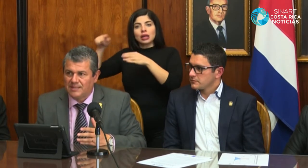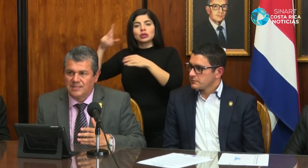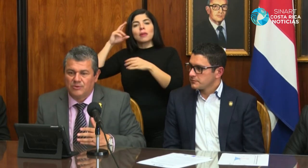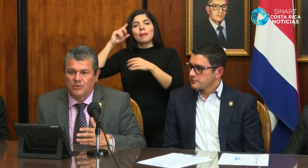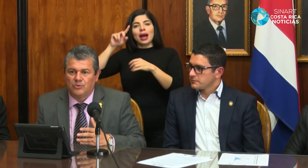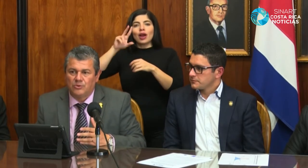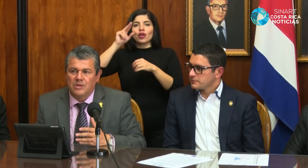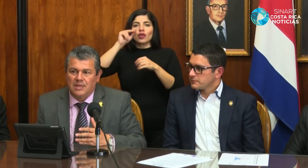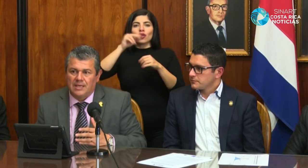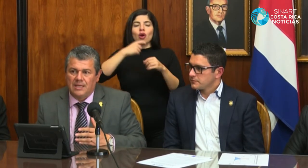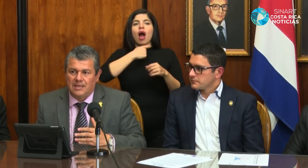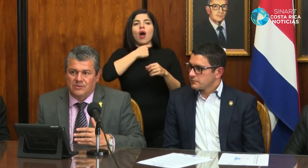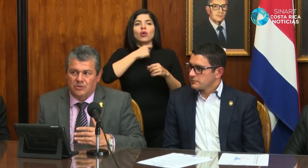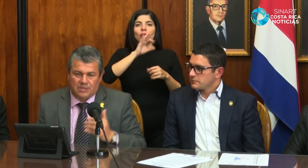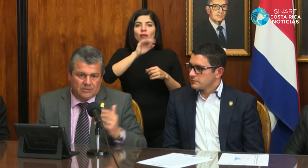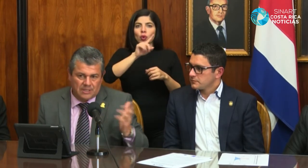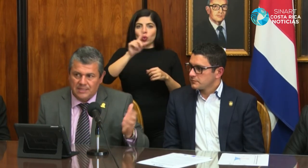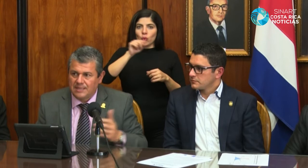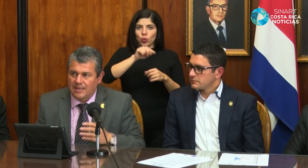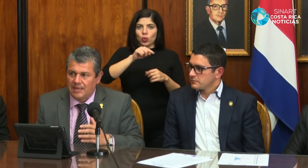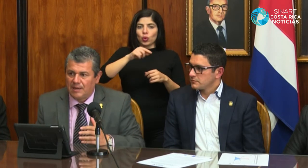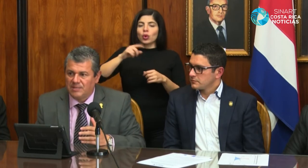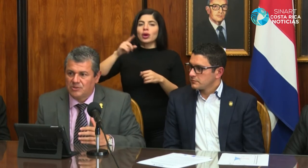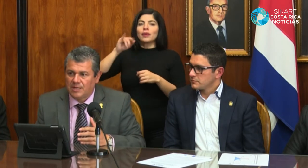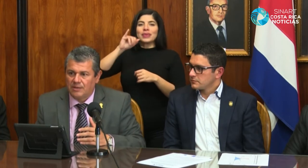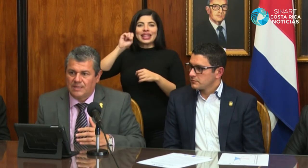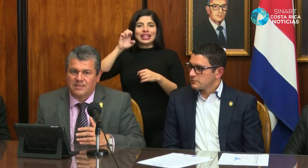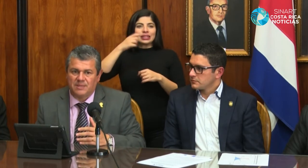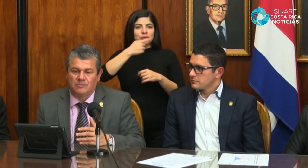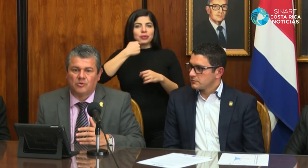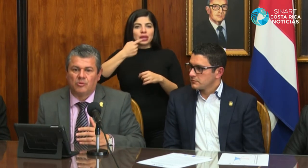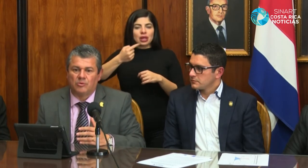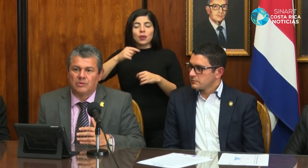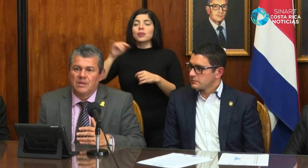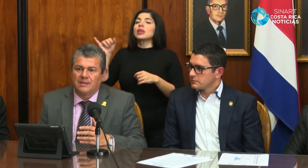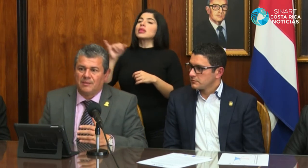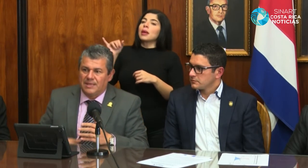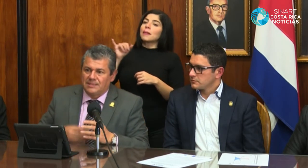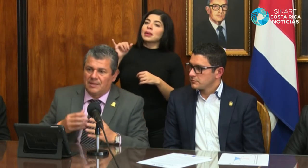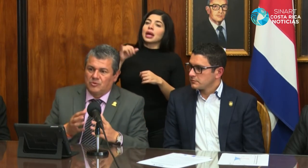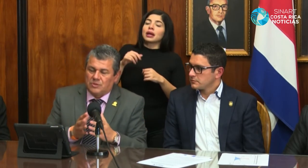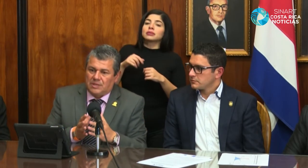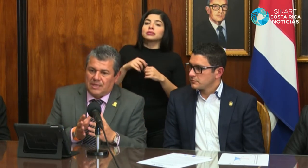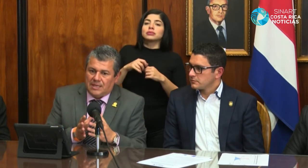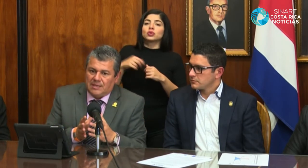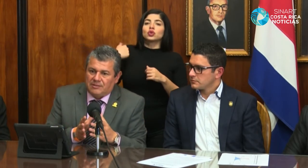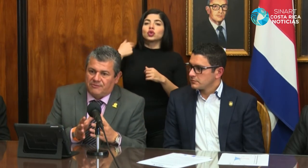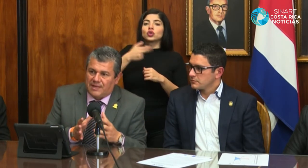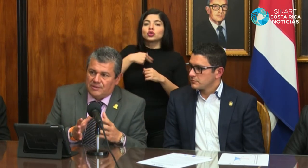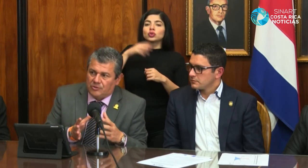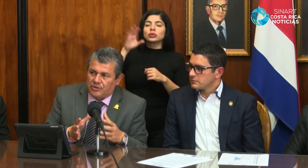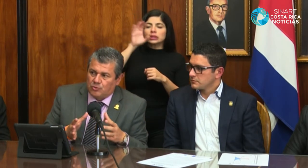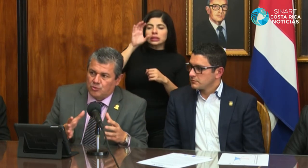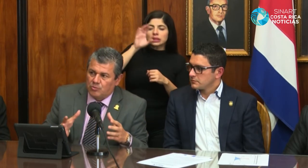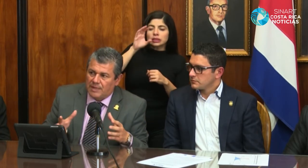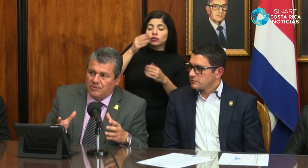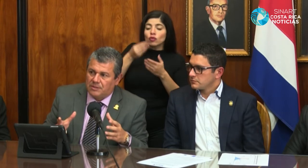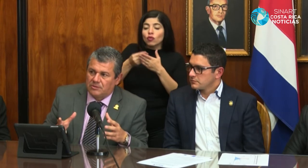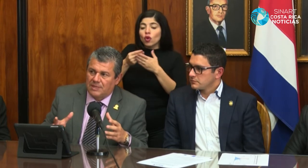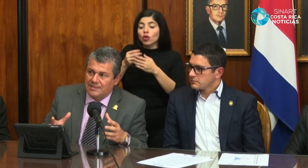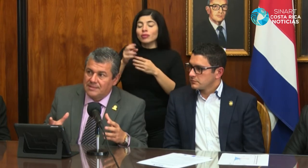de emergencia 911 y eso es lo que doña Ilse ha mencionado, asimismo como también estamos identificando